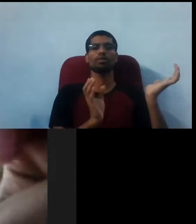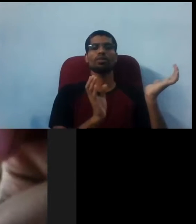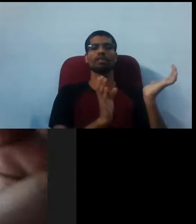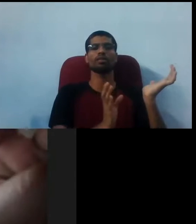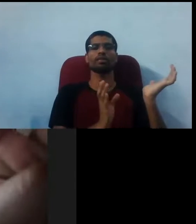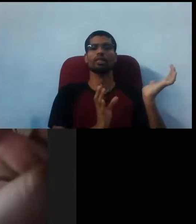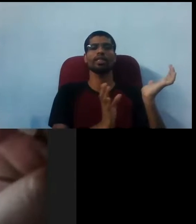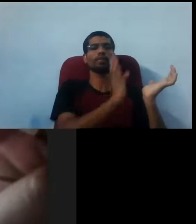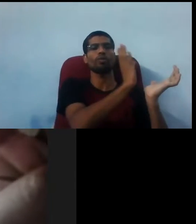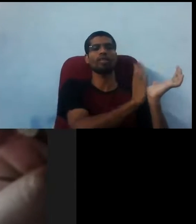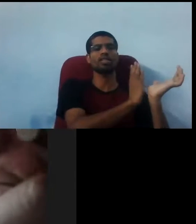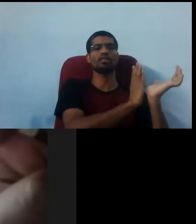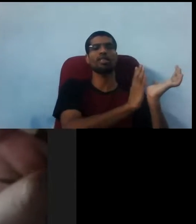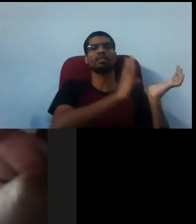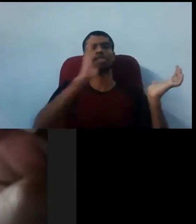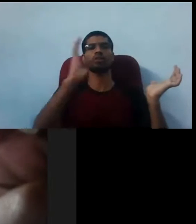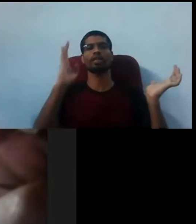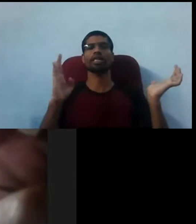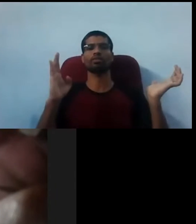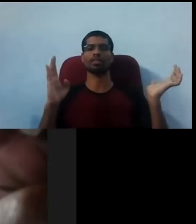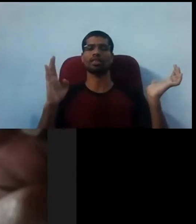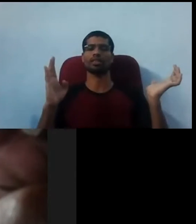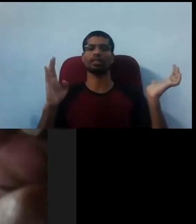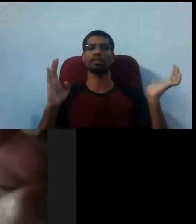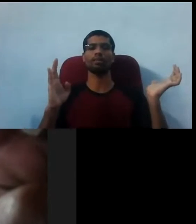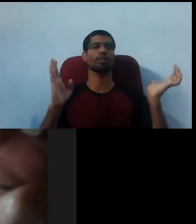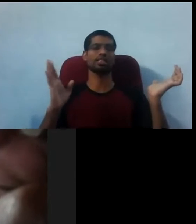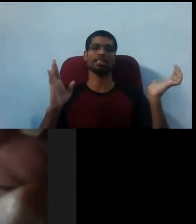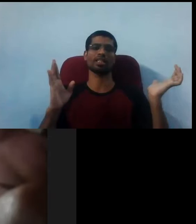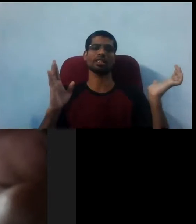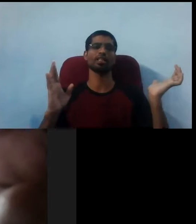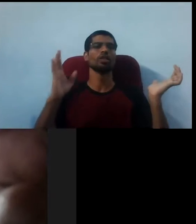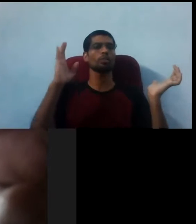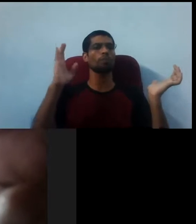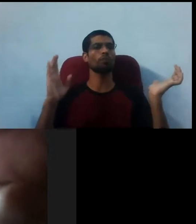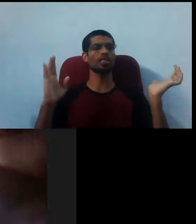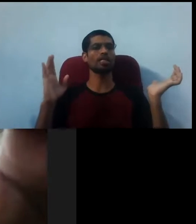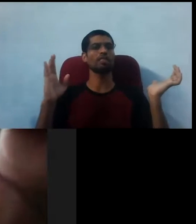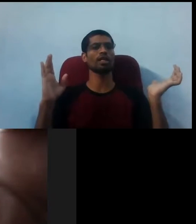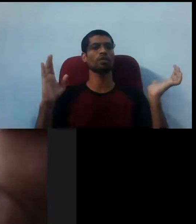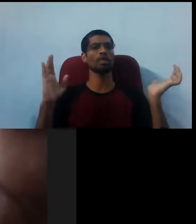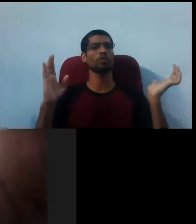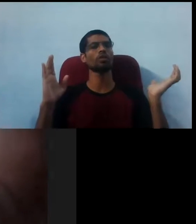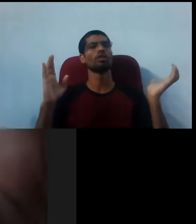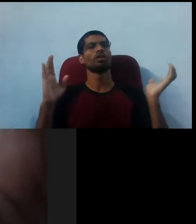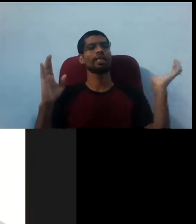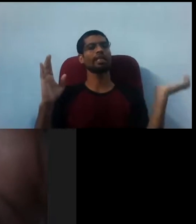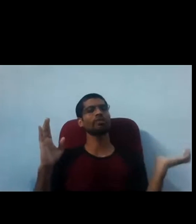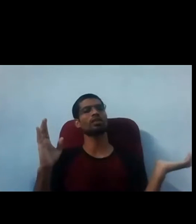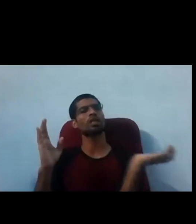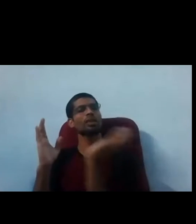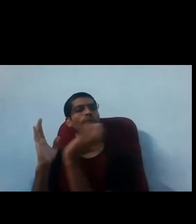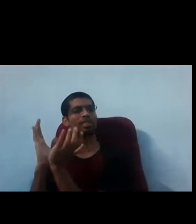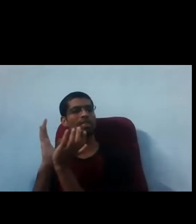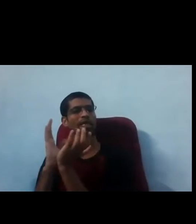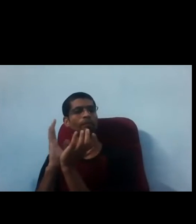में जैसे हम लोग देखते हैं, एक तो माइनस चार्ज कराता है, एक तो नेगेटिव चार्ज कराता है, ठीक है, प्लस चार्ज कराता है। तो प्लस चार्ज वाला जो है वो नेगेटिव